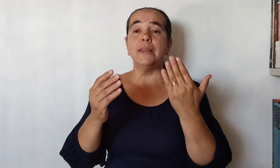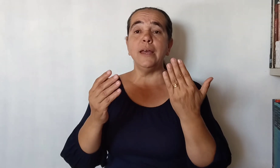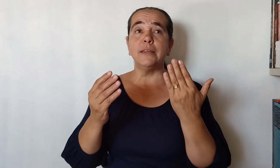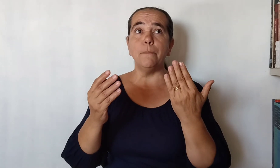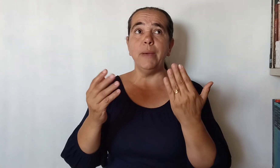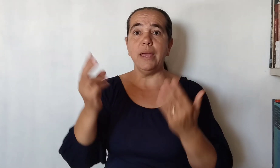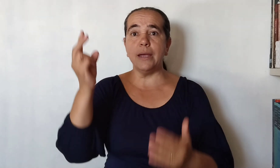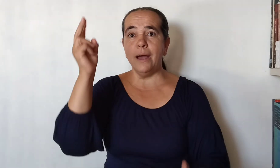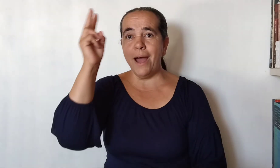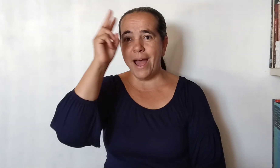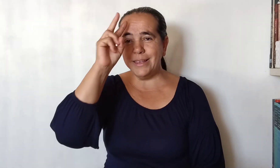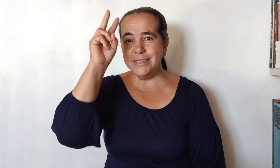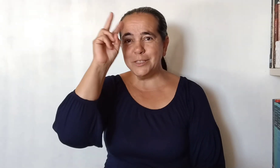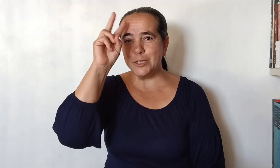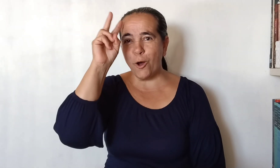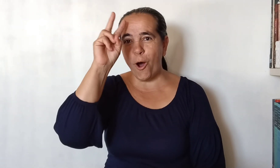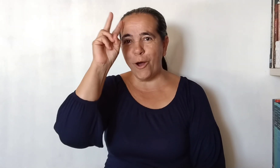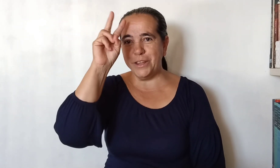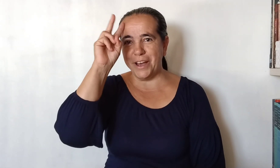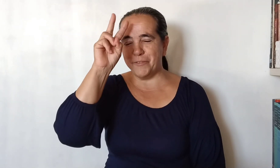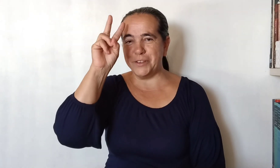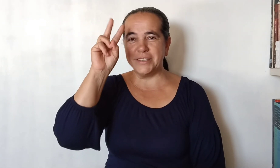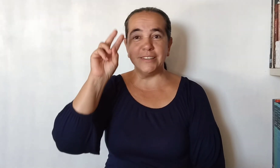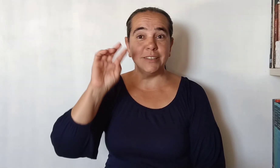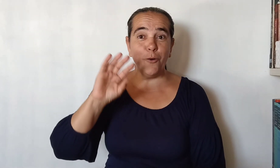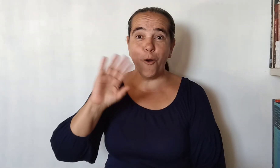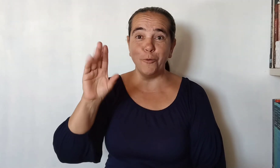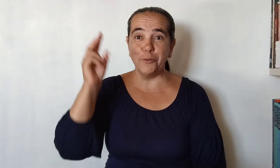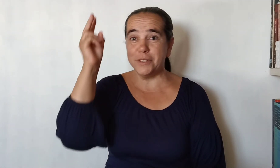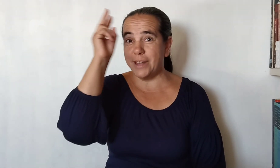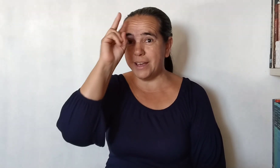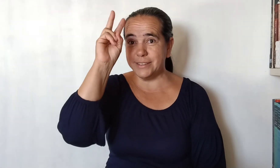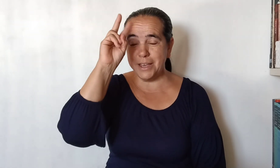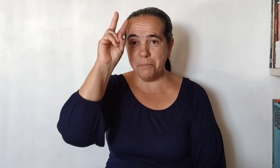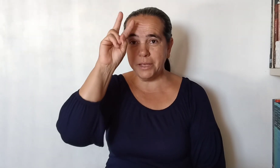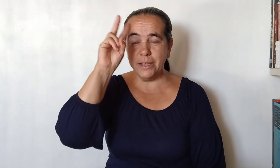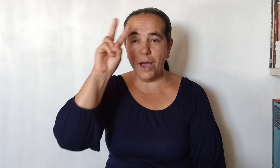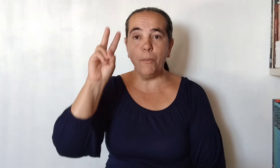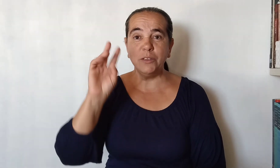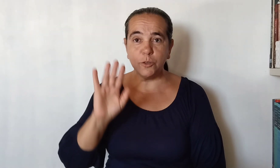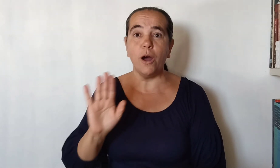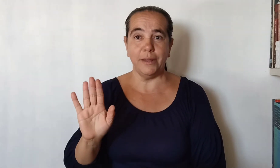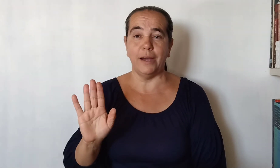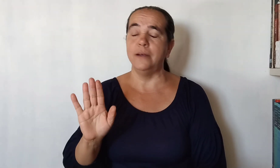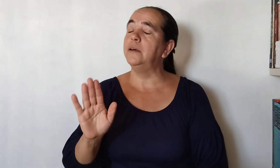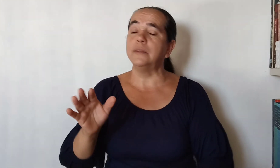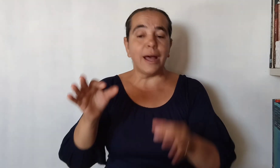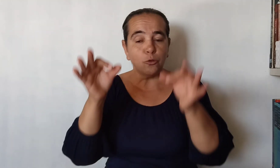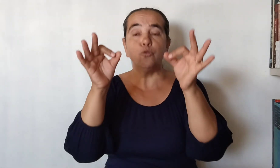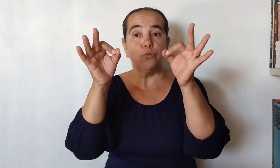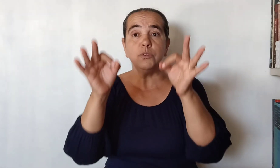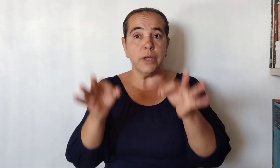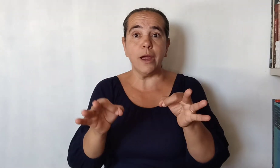tem também a história. Esqueceu algum dos sinais? Lembra que é uma história. Tá tudo